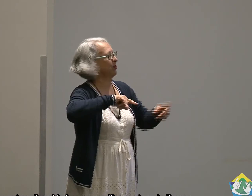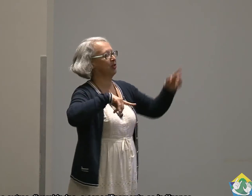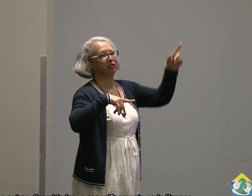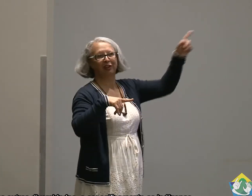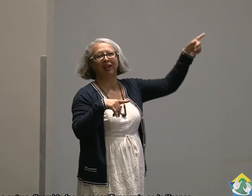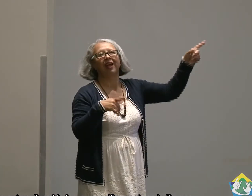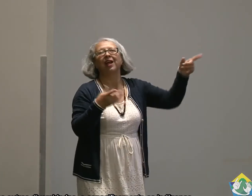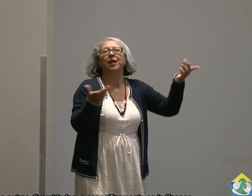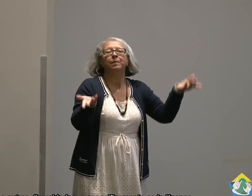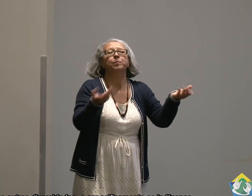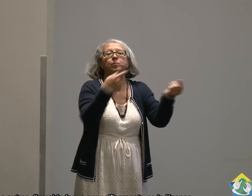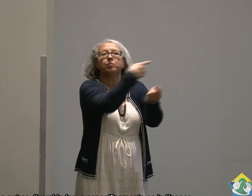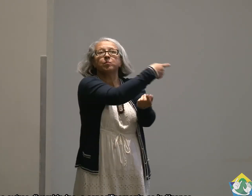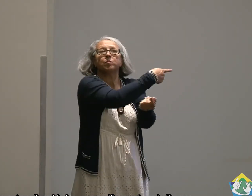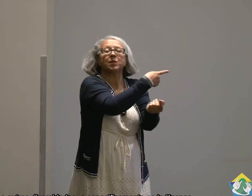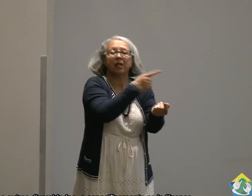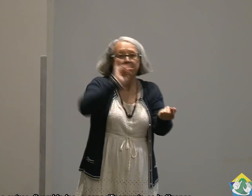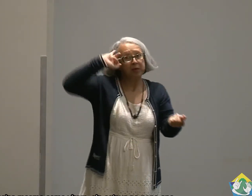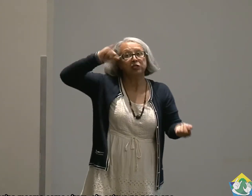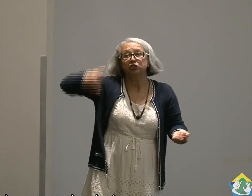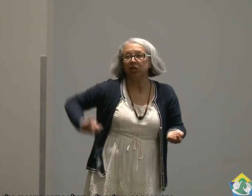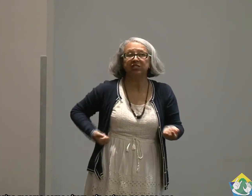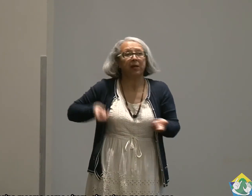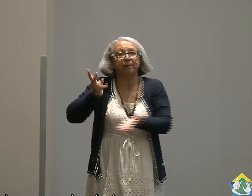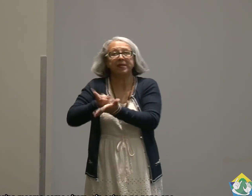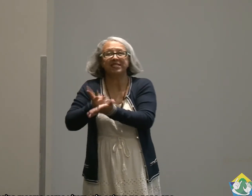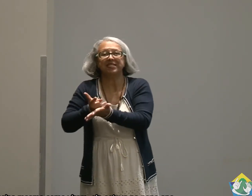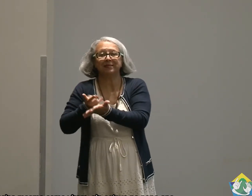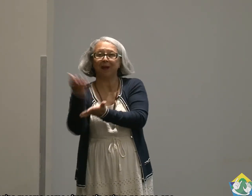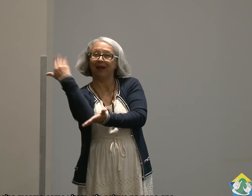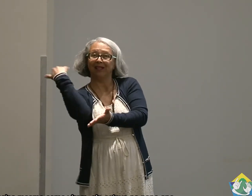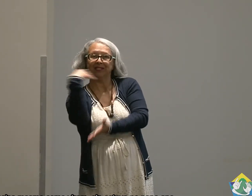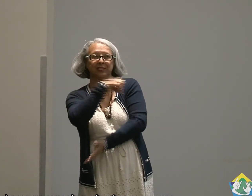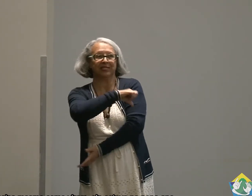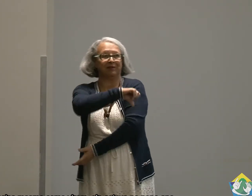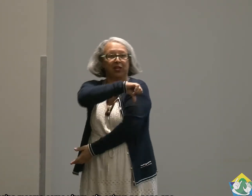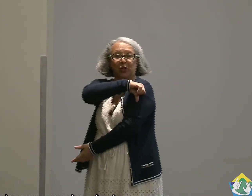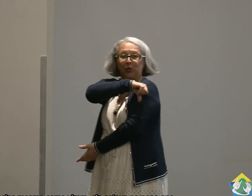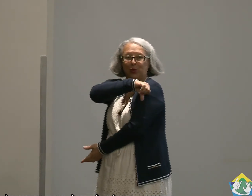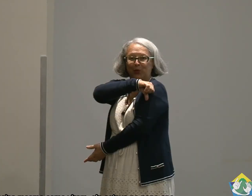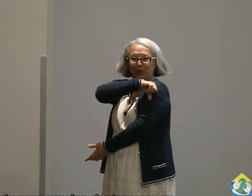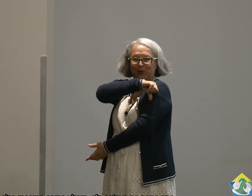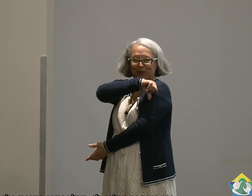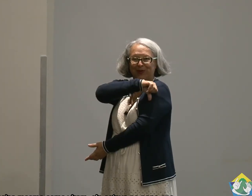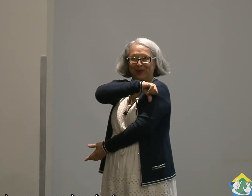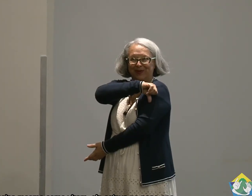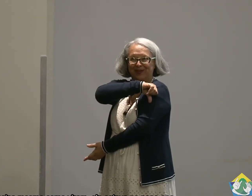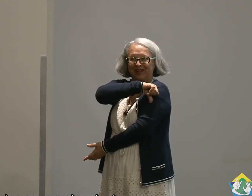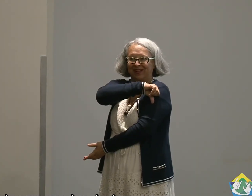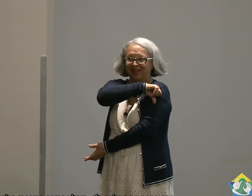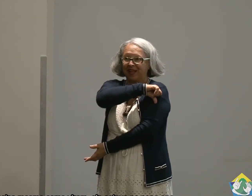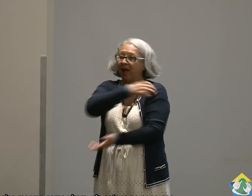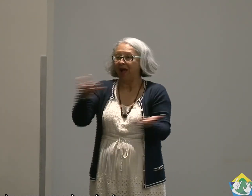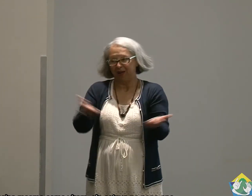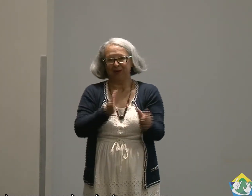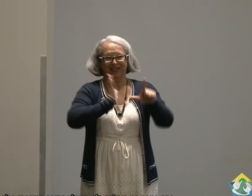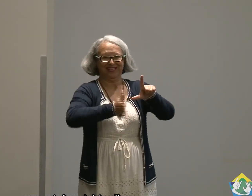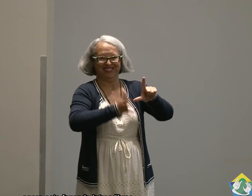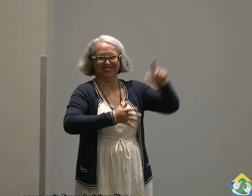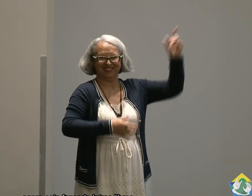e especificamente as indígenas. A Jéssica mesmo, como vocês viram ali, ela estava no 9º ano.